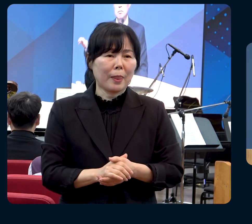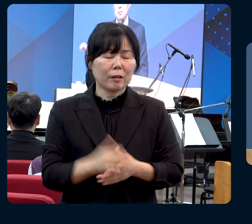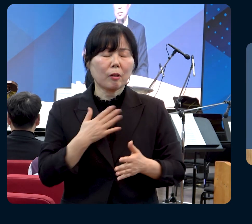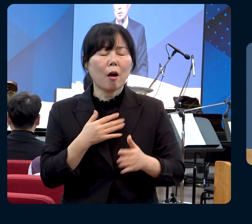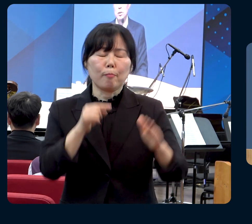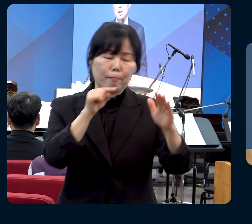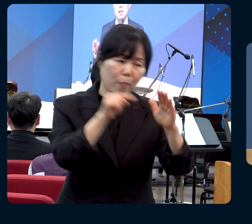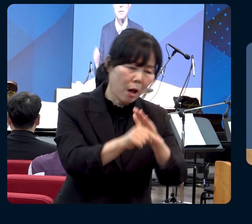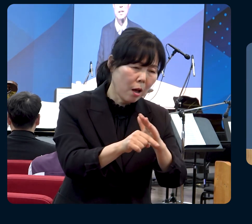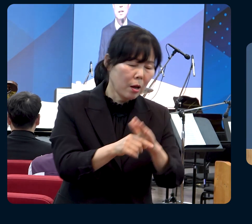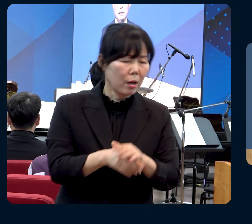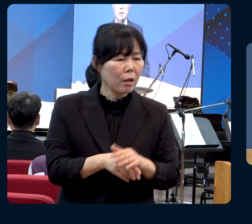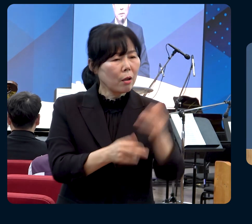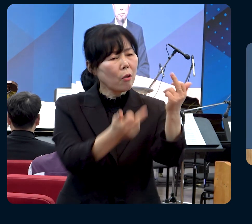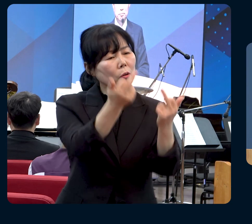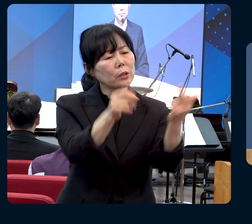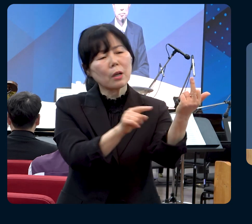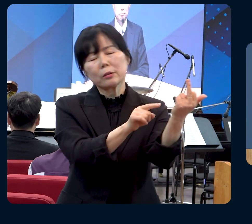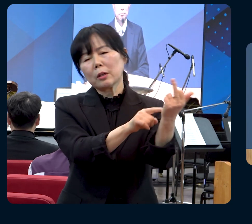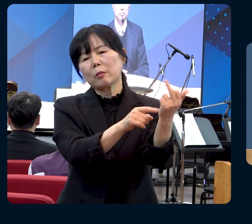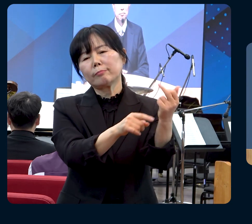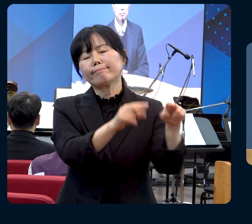한 형제님이 앉아 계세요.